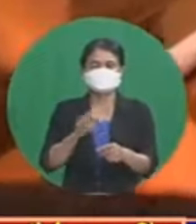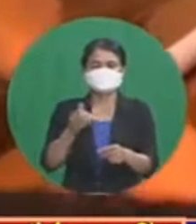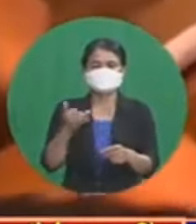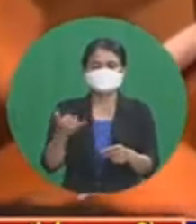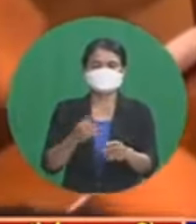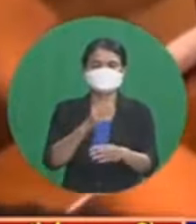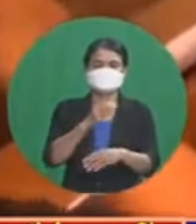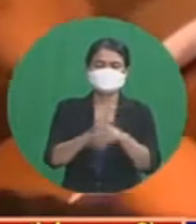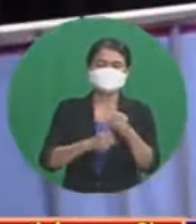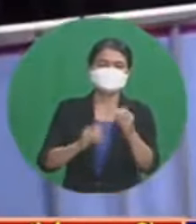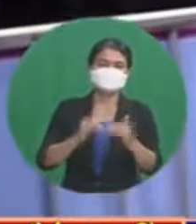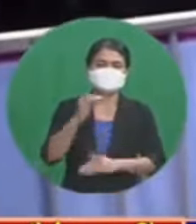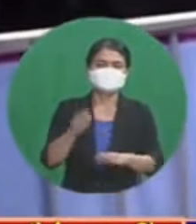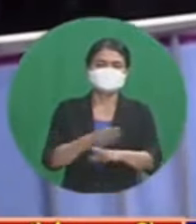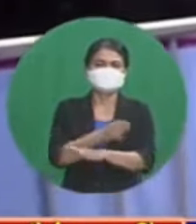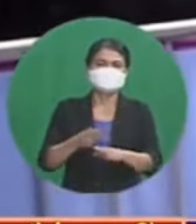16 ឆ្នាំឡើងទៅនៅក្នុងរដ្ឋសេប្រមាណ